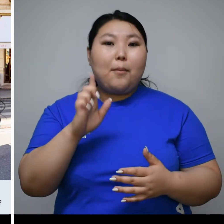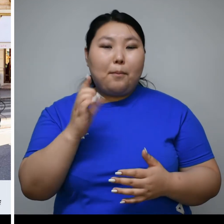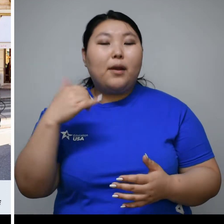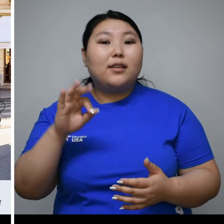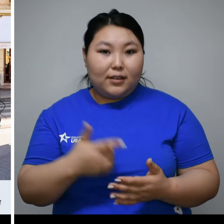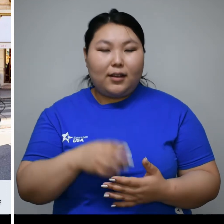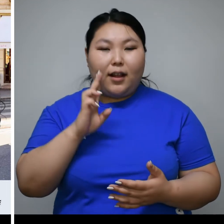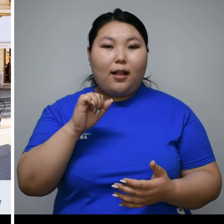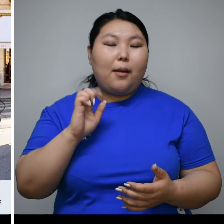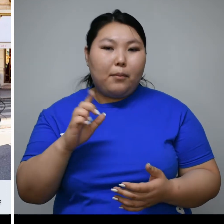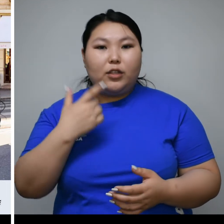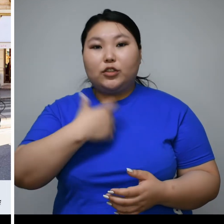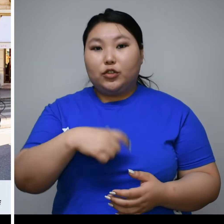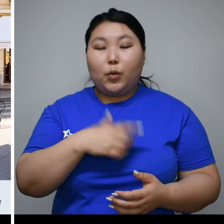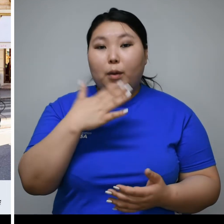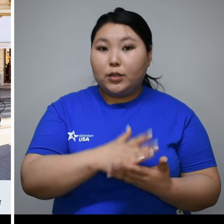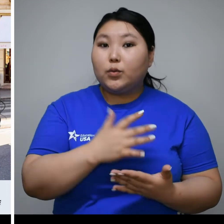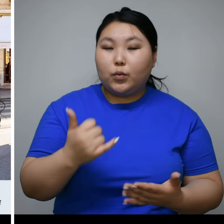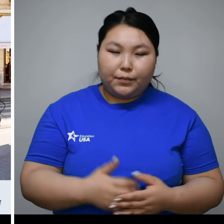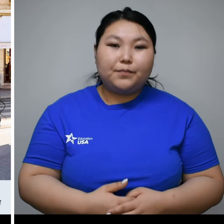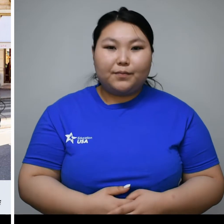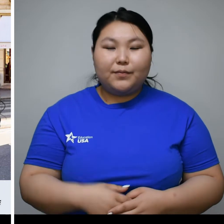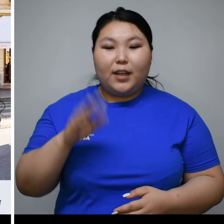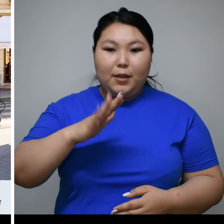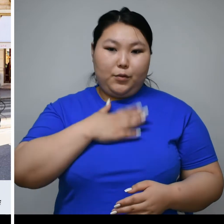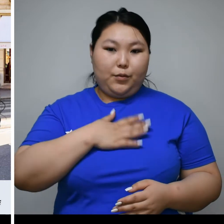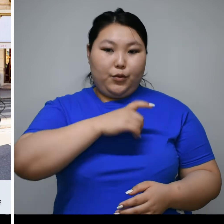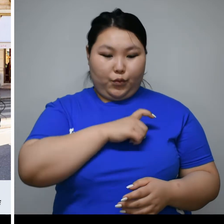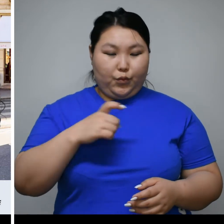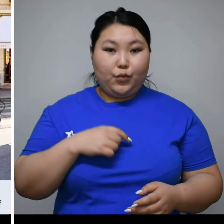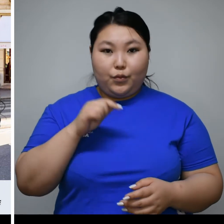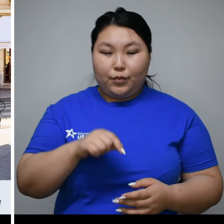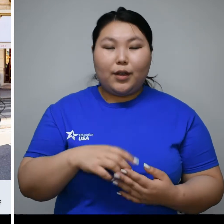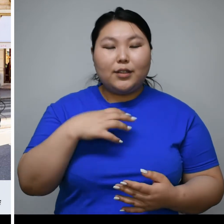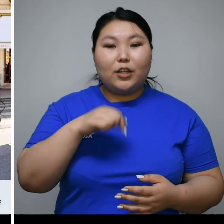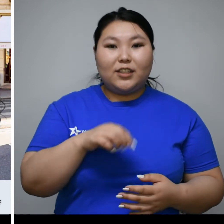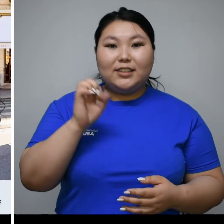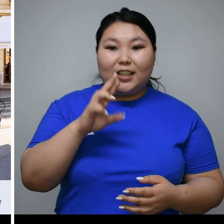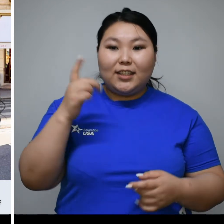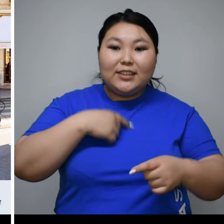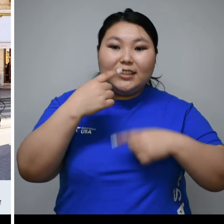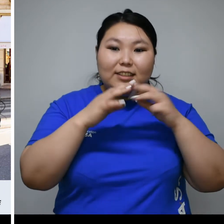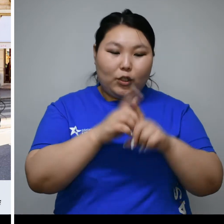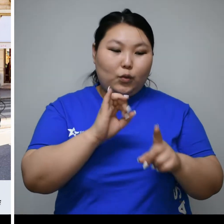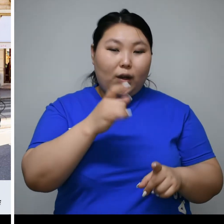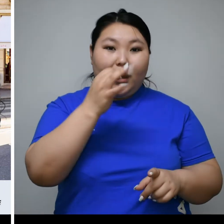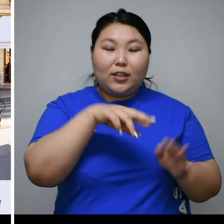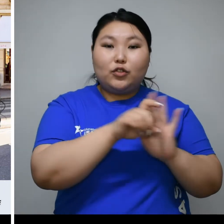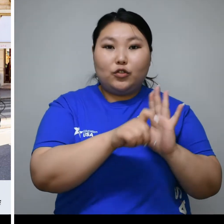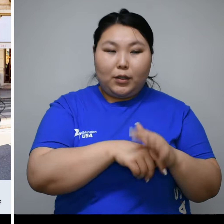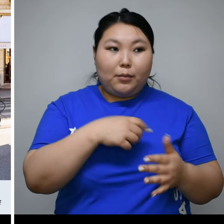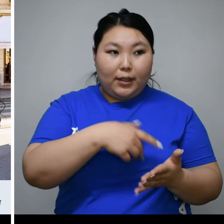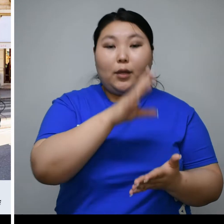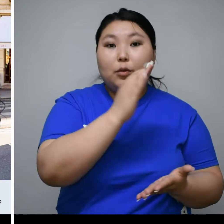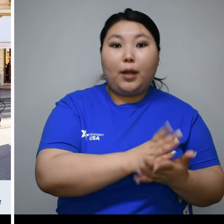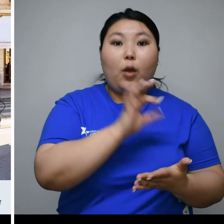дээ. Клабын гишүүн байв уу? За миний хувьд болохоор одоо саяны хэлсэнчлэн Yugra-ийн хөтөлбөрөөр